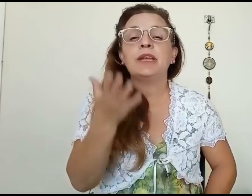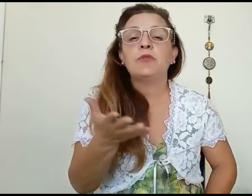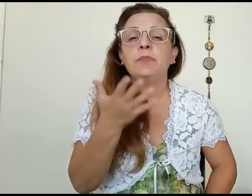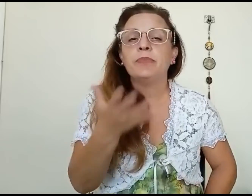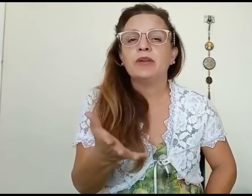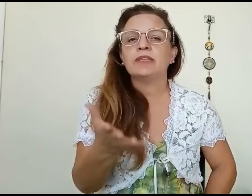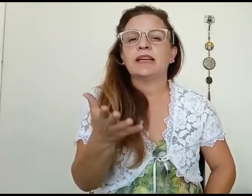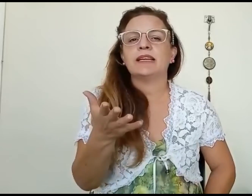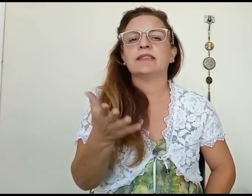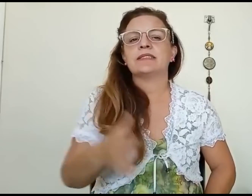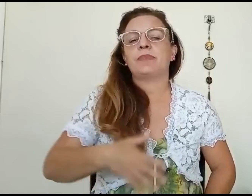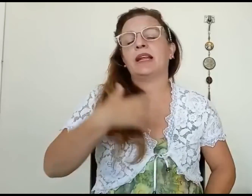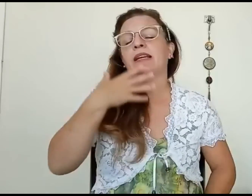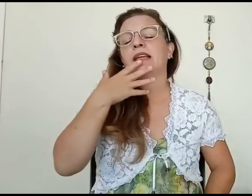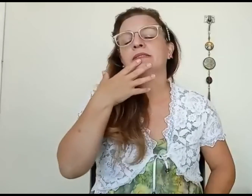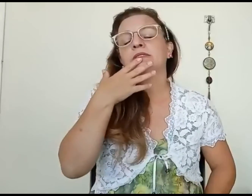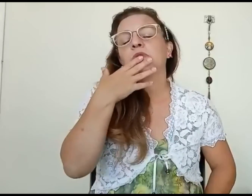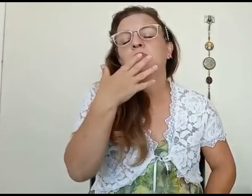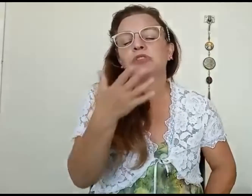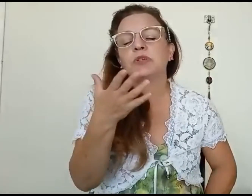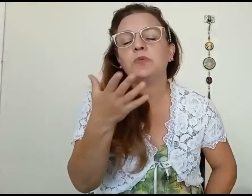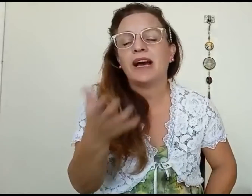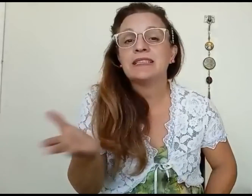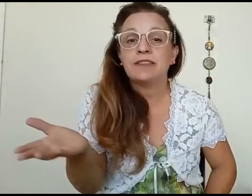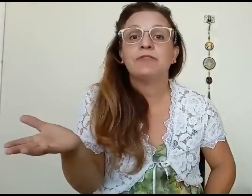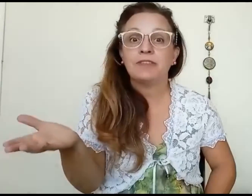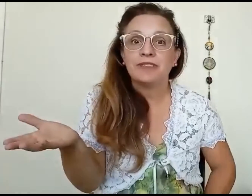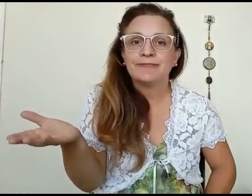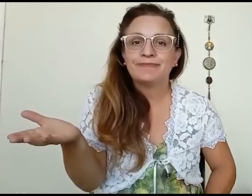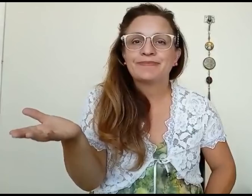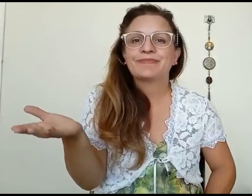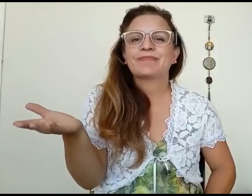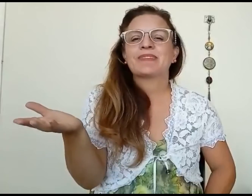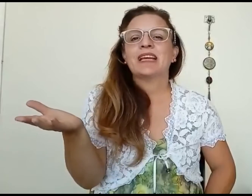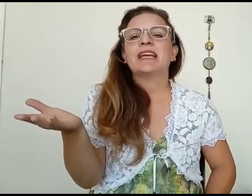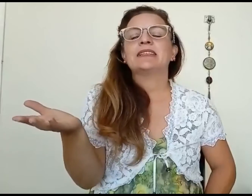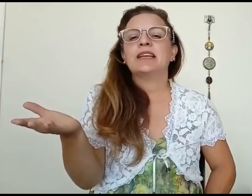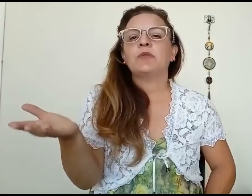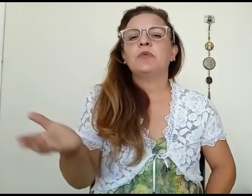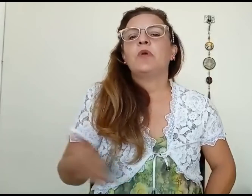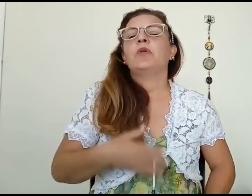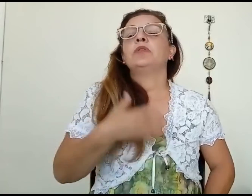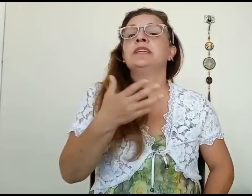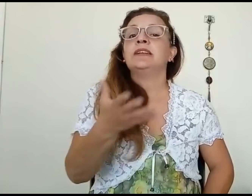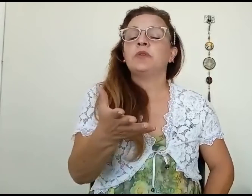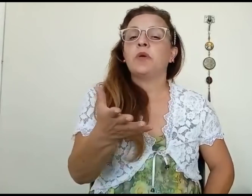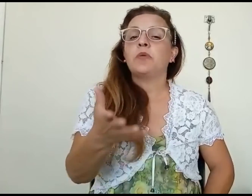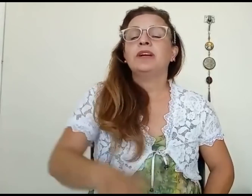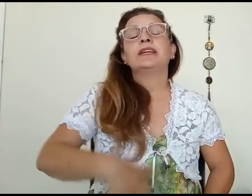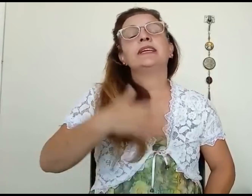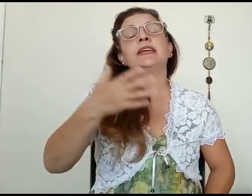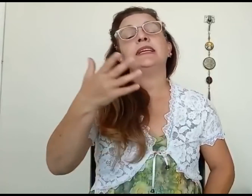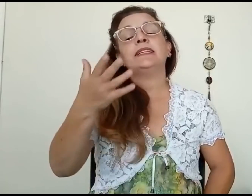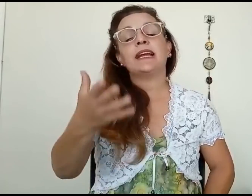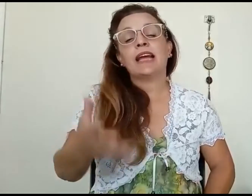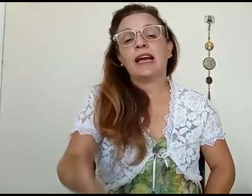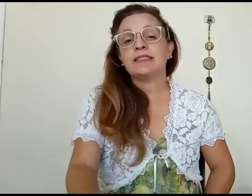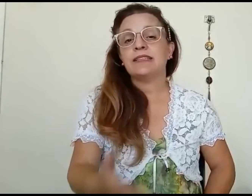abriu mão da criança para que ela continuasse viva. Então, ordenou que entregasse